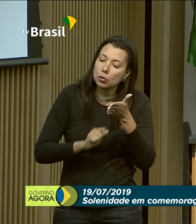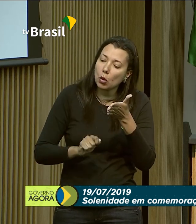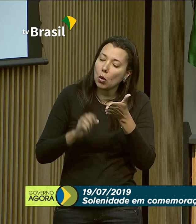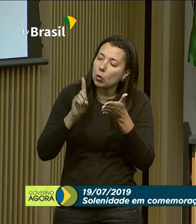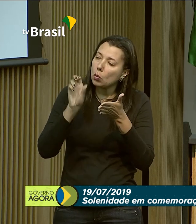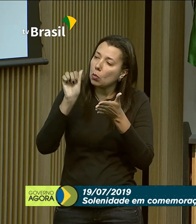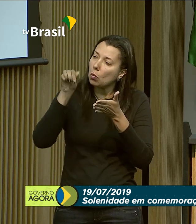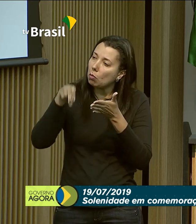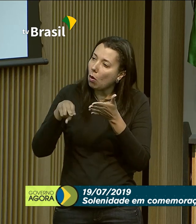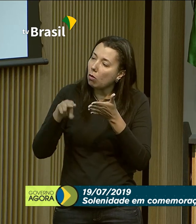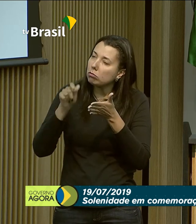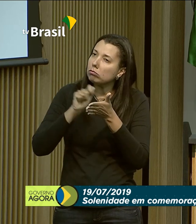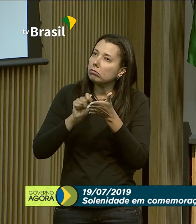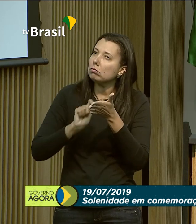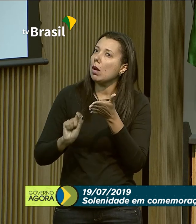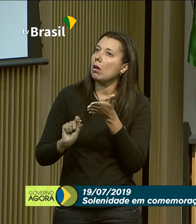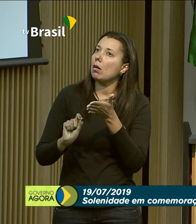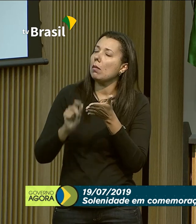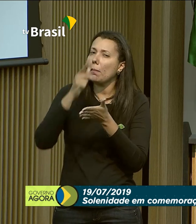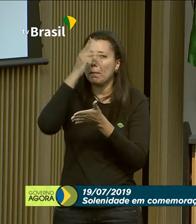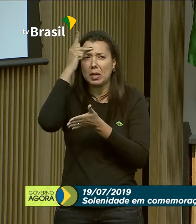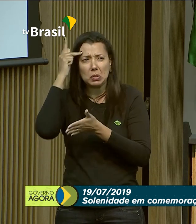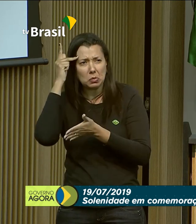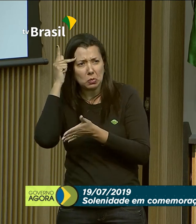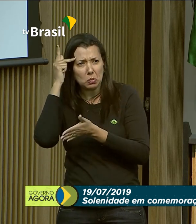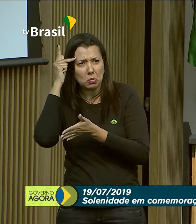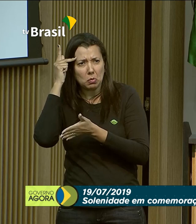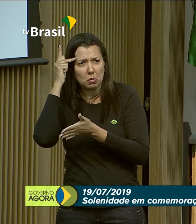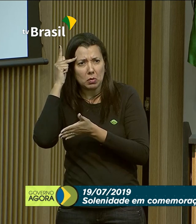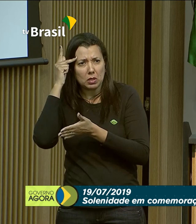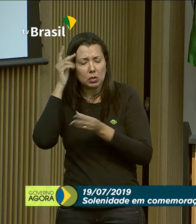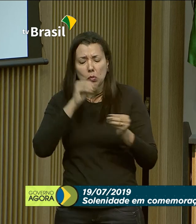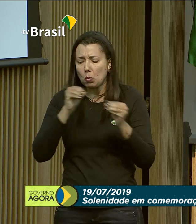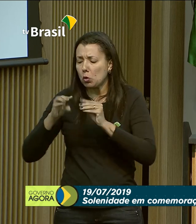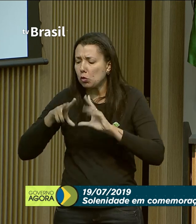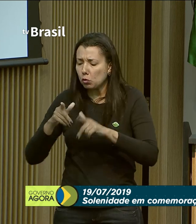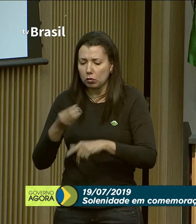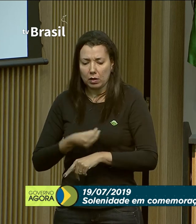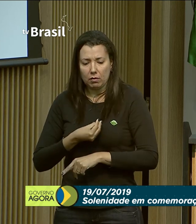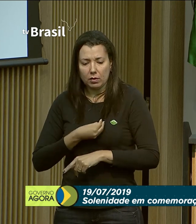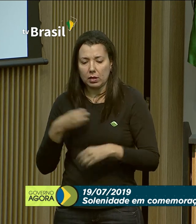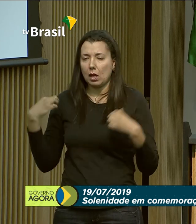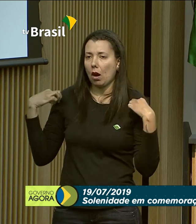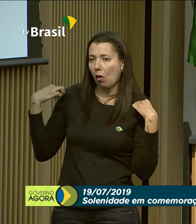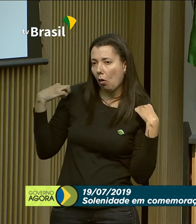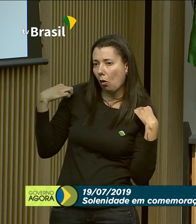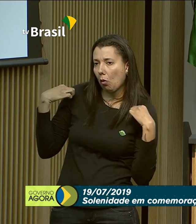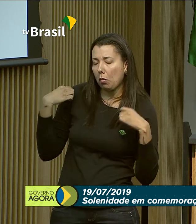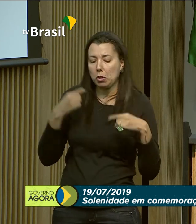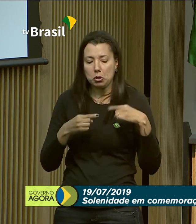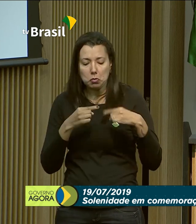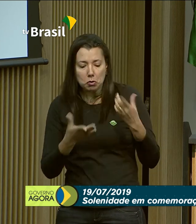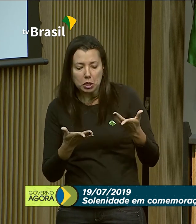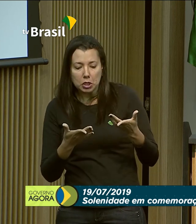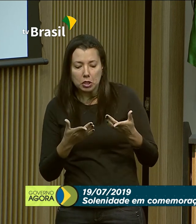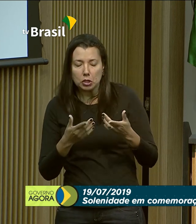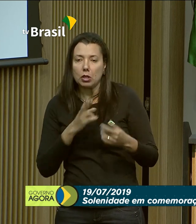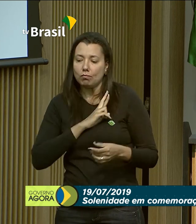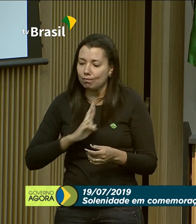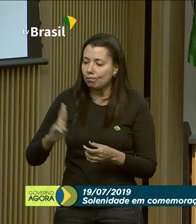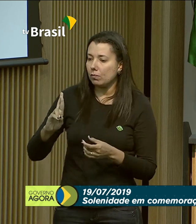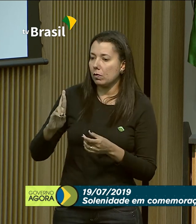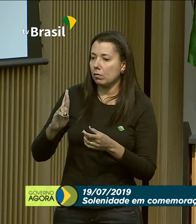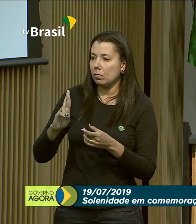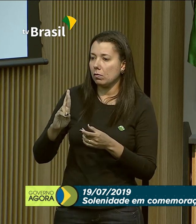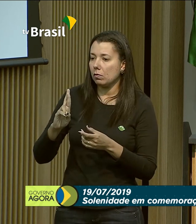Dumont escreveu que as pessoas mudam de tudo na vida, de roupa, de partido político, de religião,